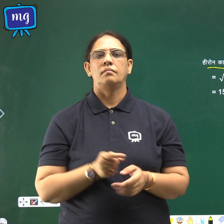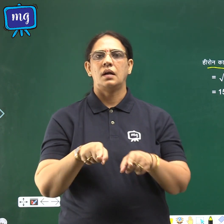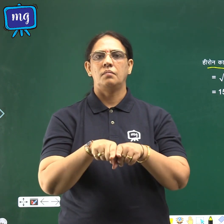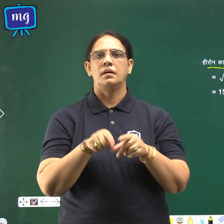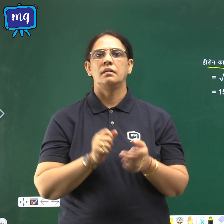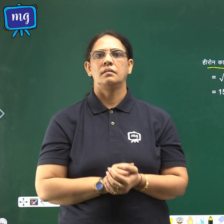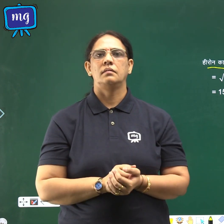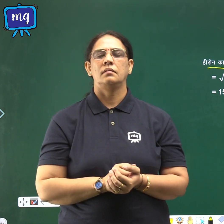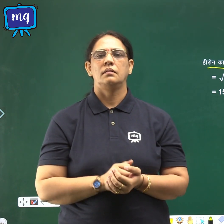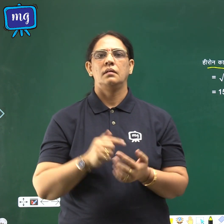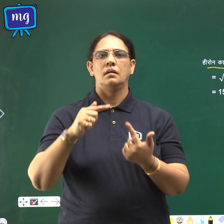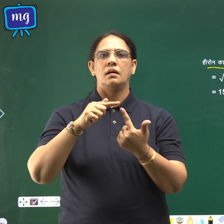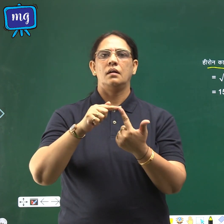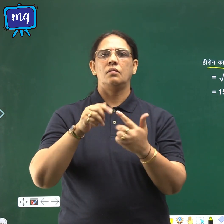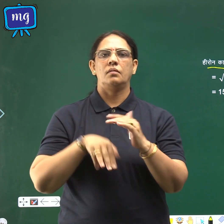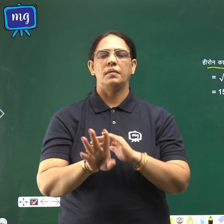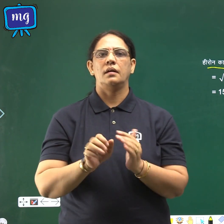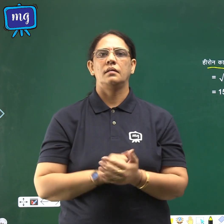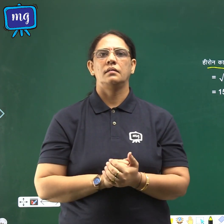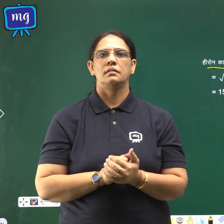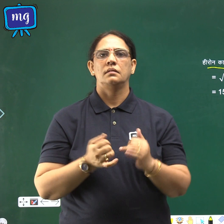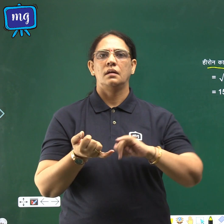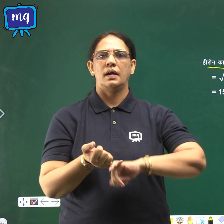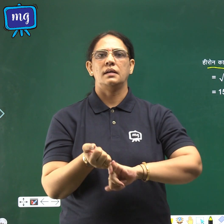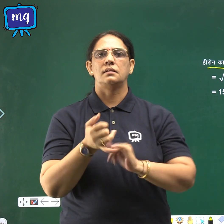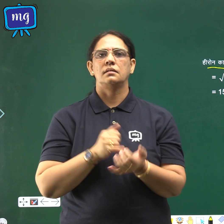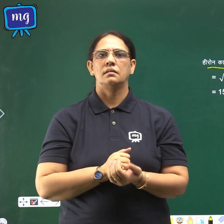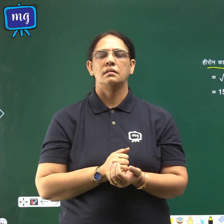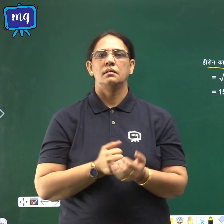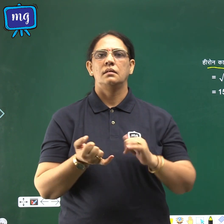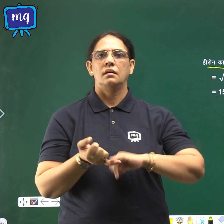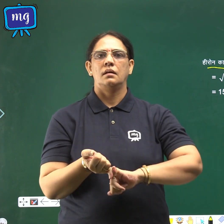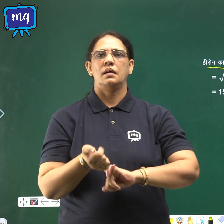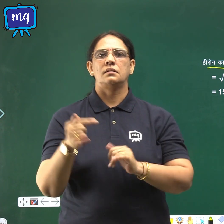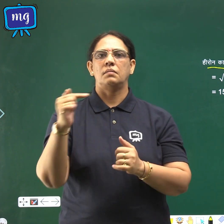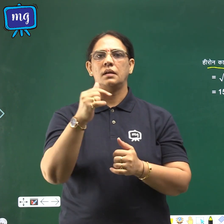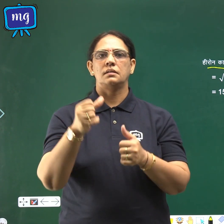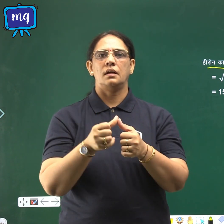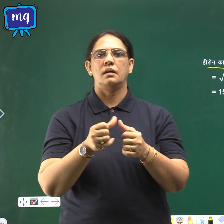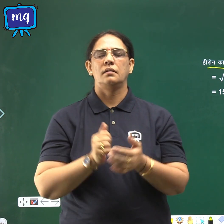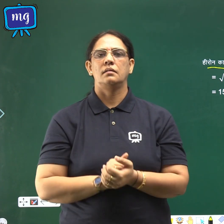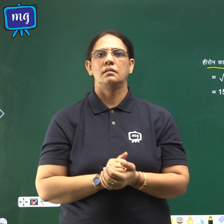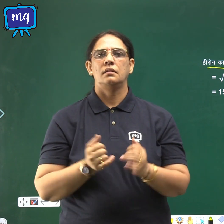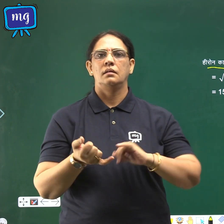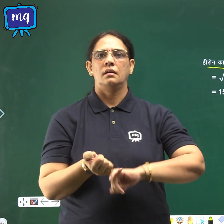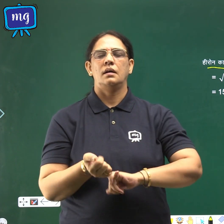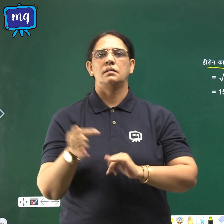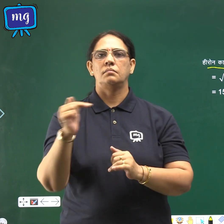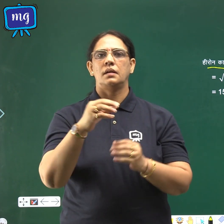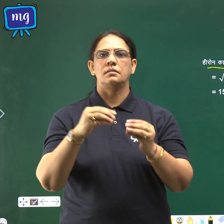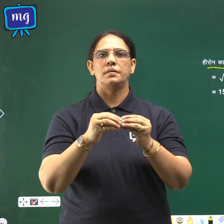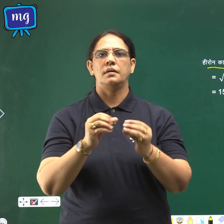बराबर अंडर रूट में एस एस माइनस ए एस माइनस